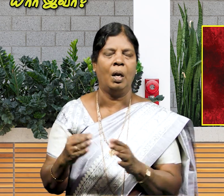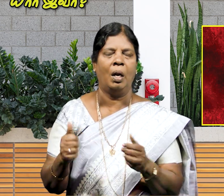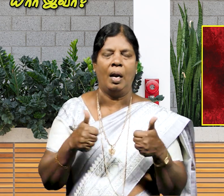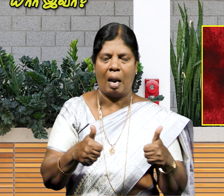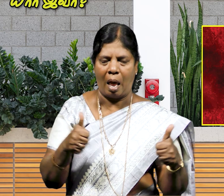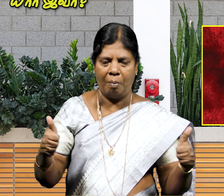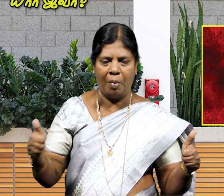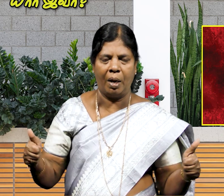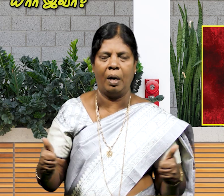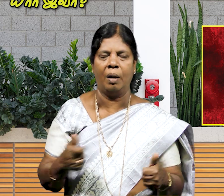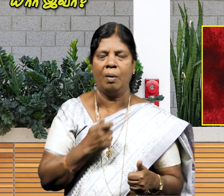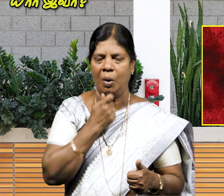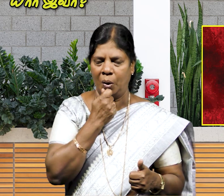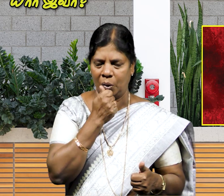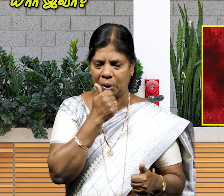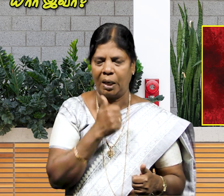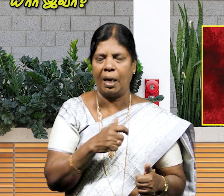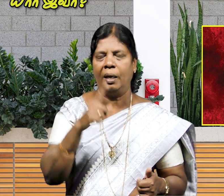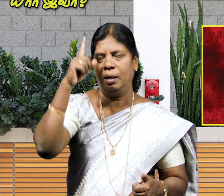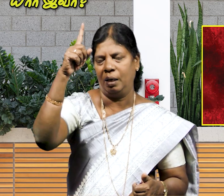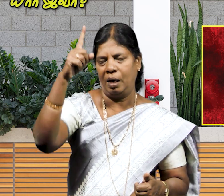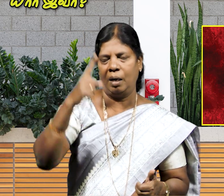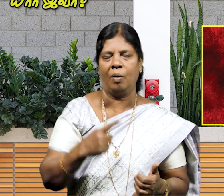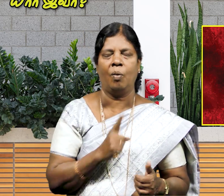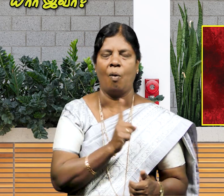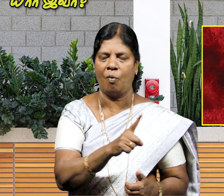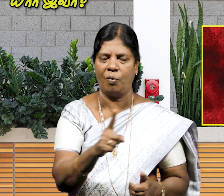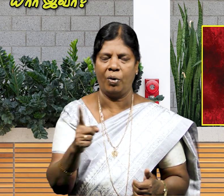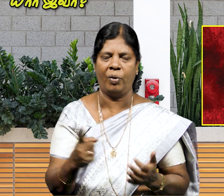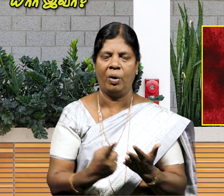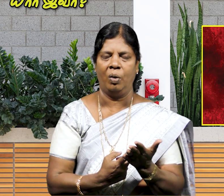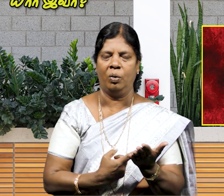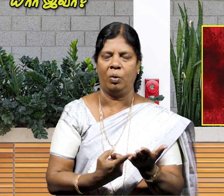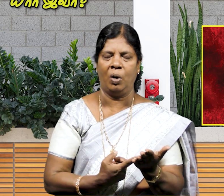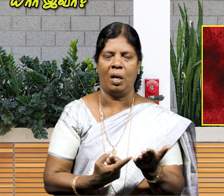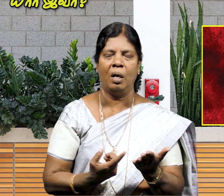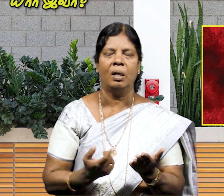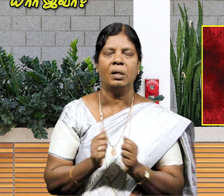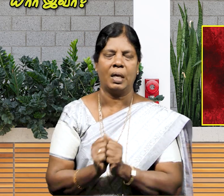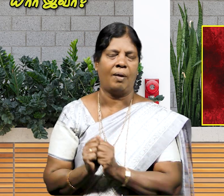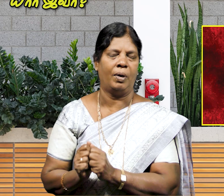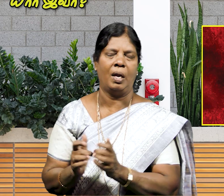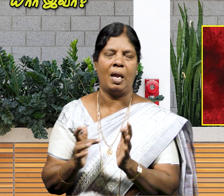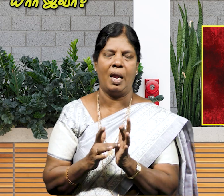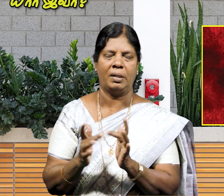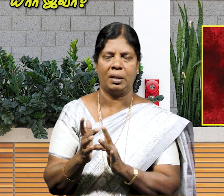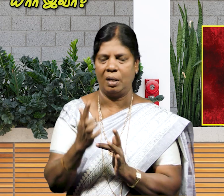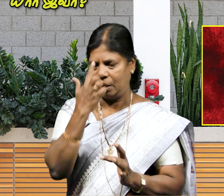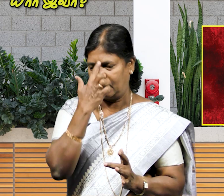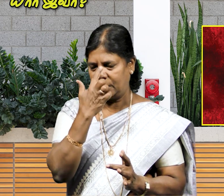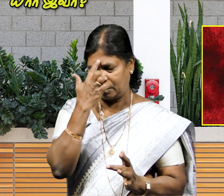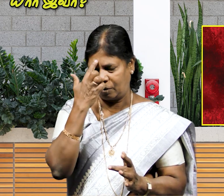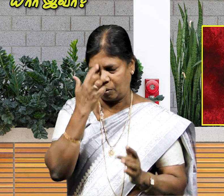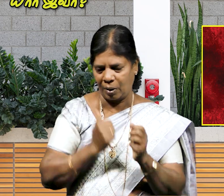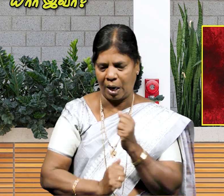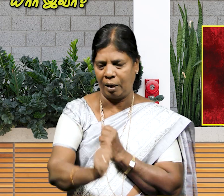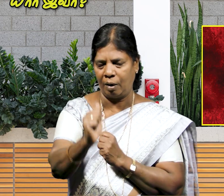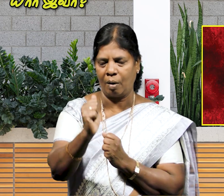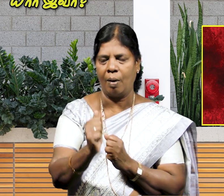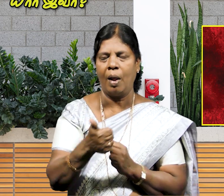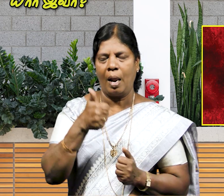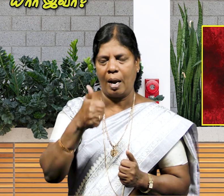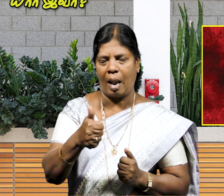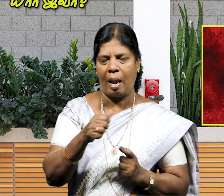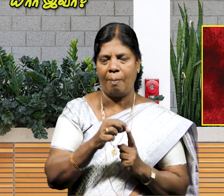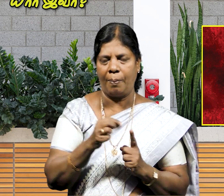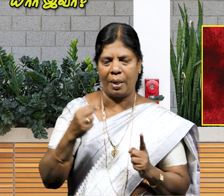நன்மைகளையும் அனுபவிக்க நீதாமே ஒவ்வொருவருக்கும் துணை புரிய வேண்டும் என்று இரட்சகராய் இயேசு கிறிஸ்து மூலமாக கேட்டுக்கொள்கிறோம் நல்ல